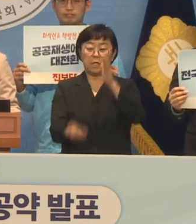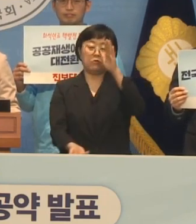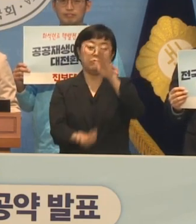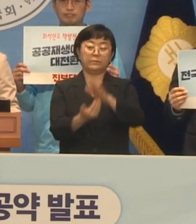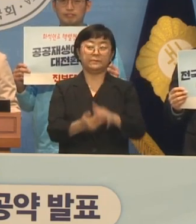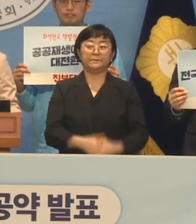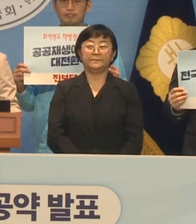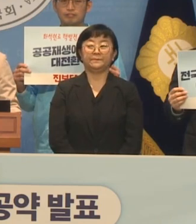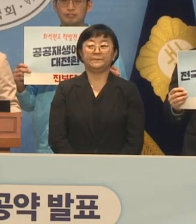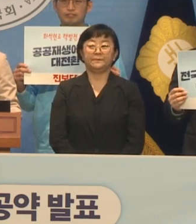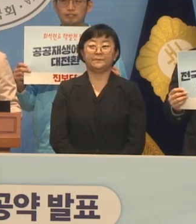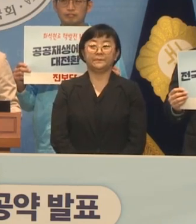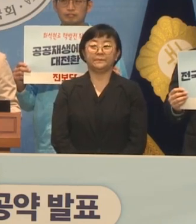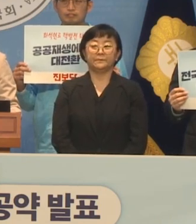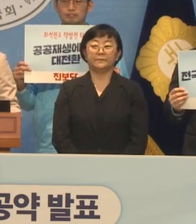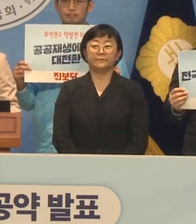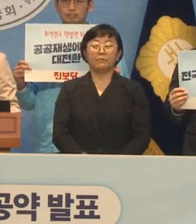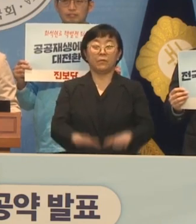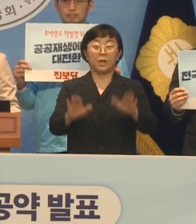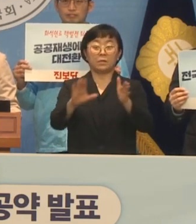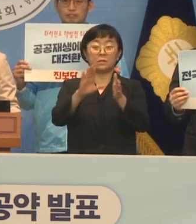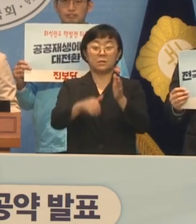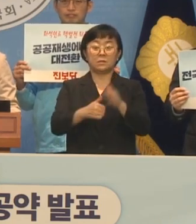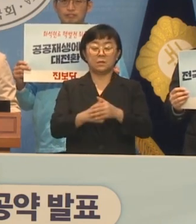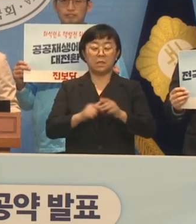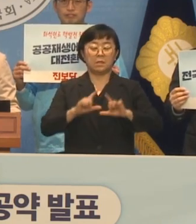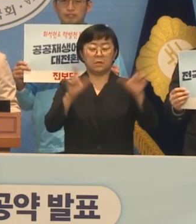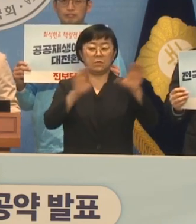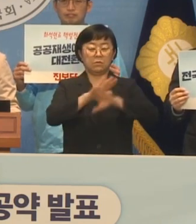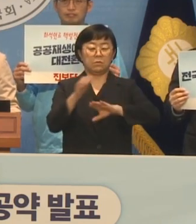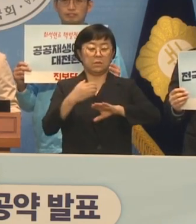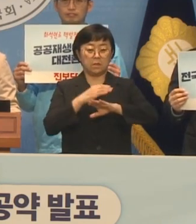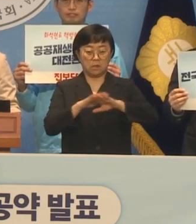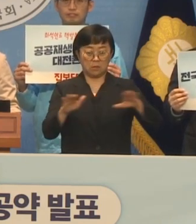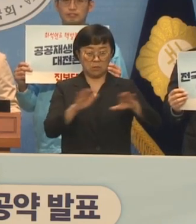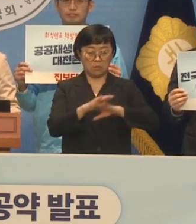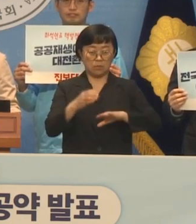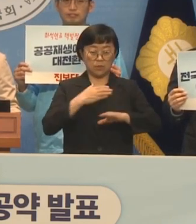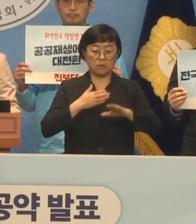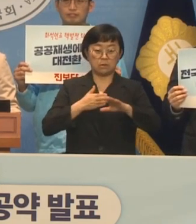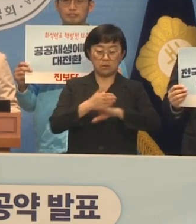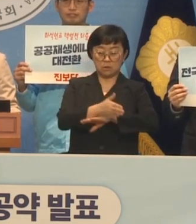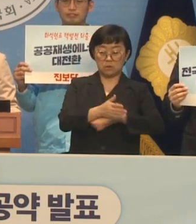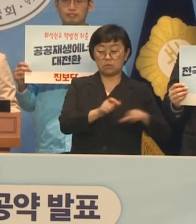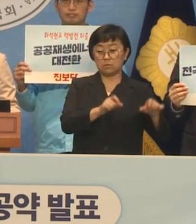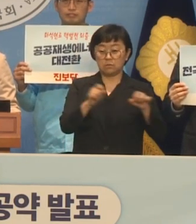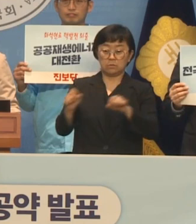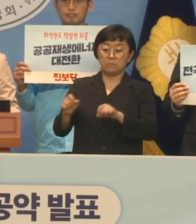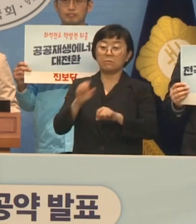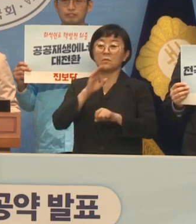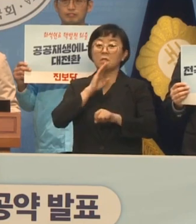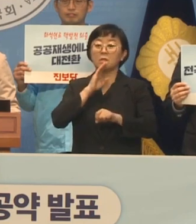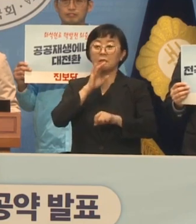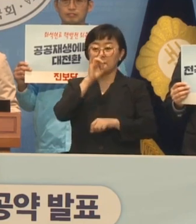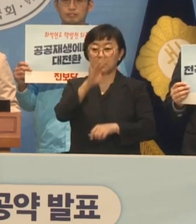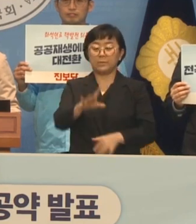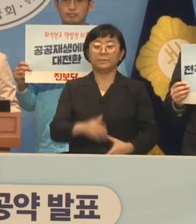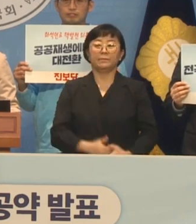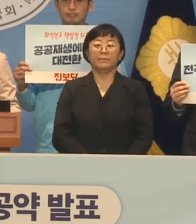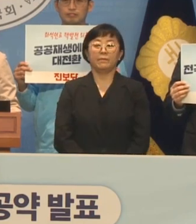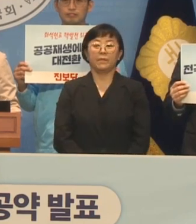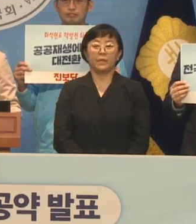실현하겠습니다. 현 시기 기후위기 대응은 위기를 조금 늦추는 수준에 머물러서는 안